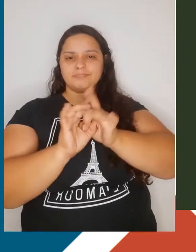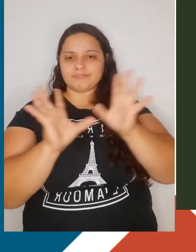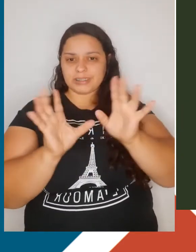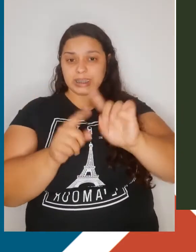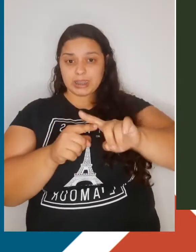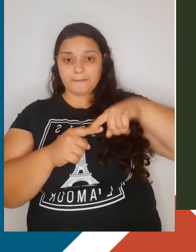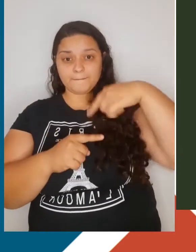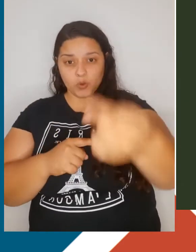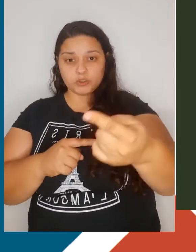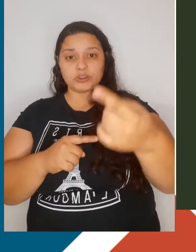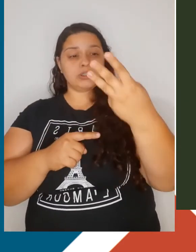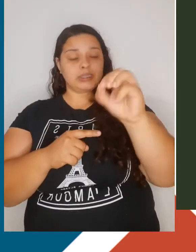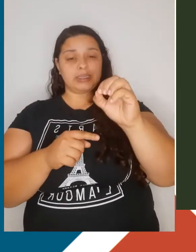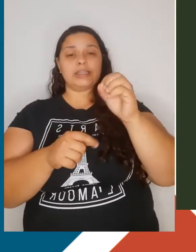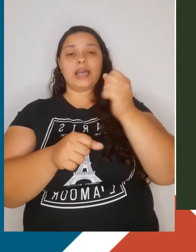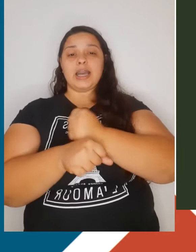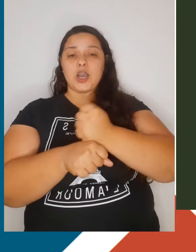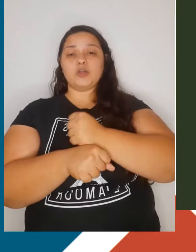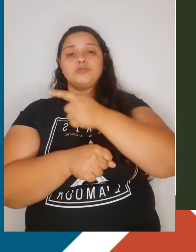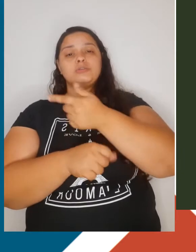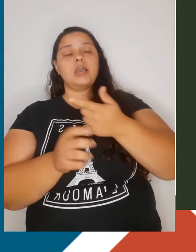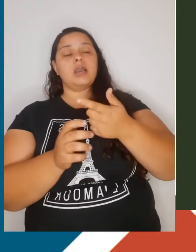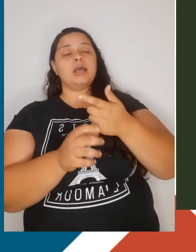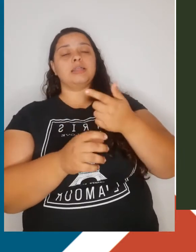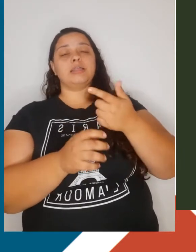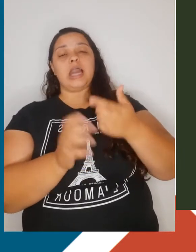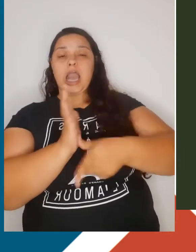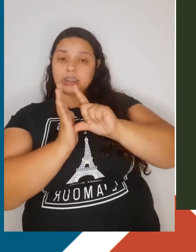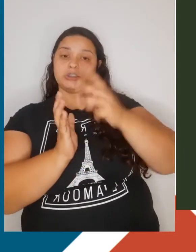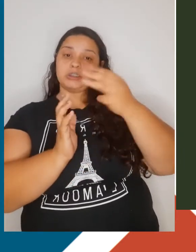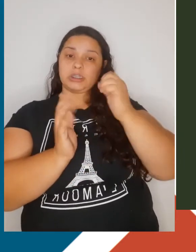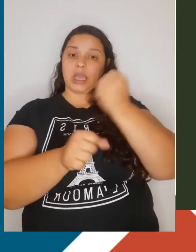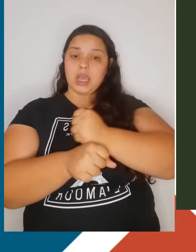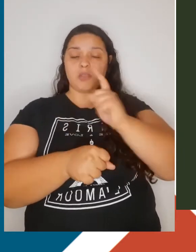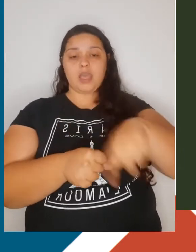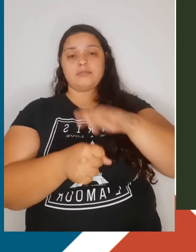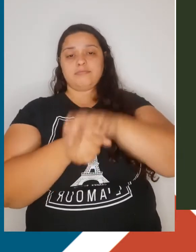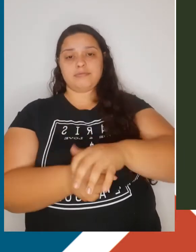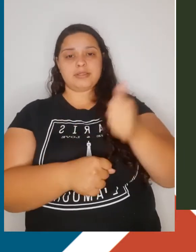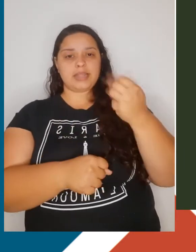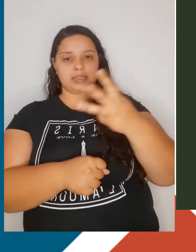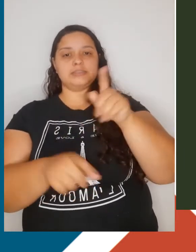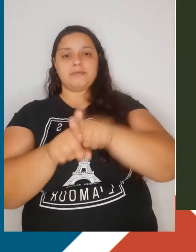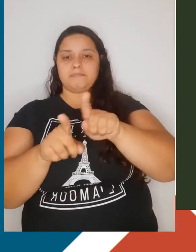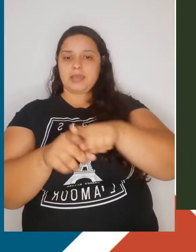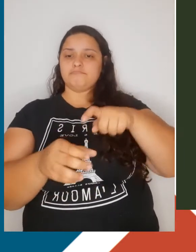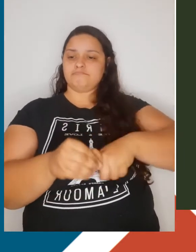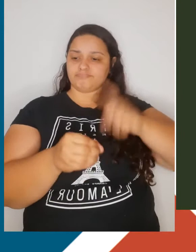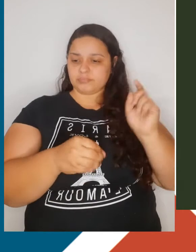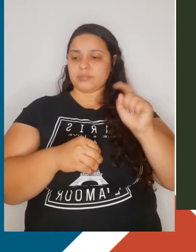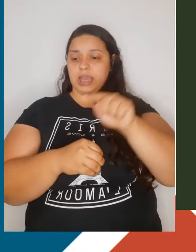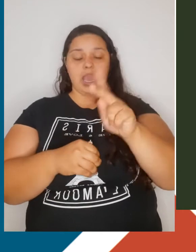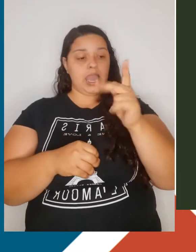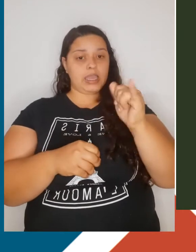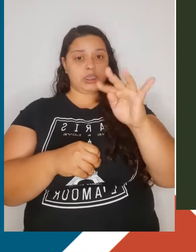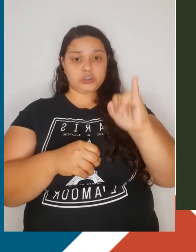independência, menos de 30 anos depois da independência das 13 colônias. Além disso, a independência do Haiti inflou